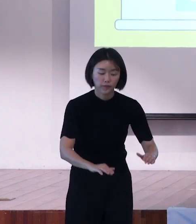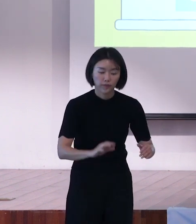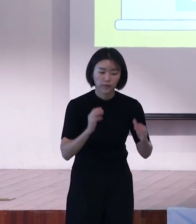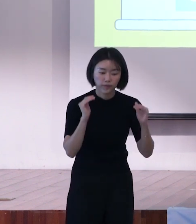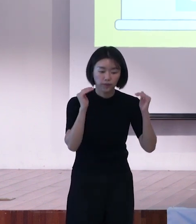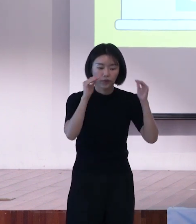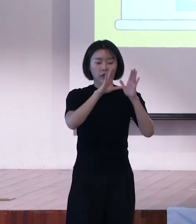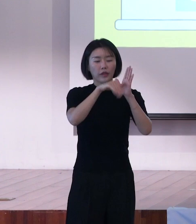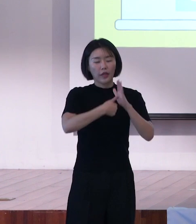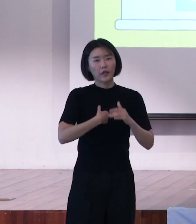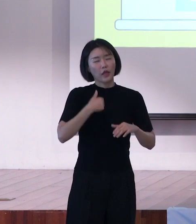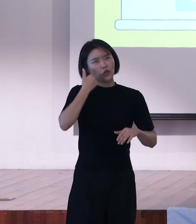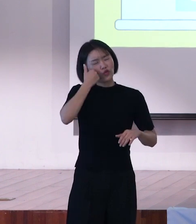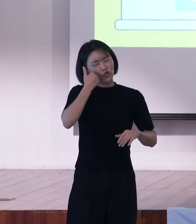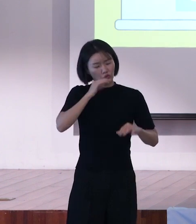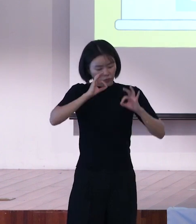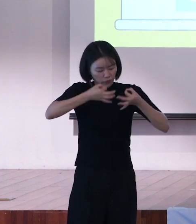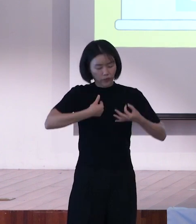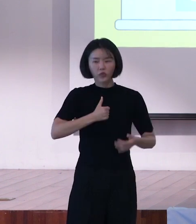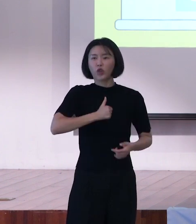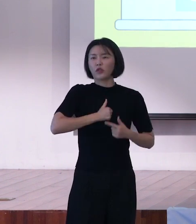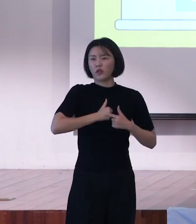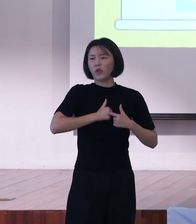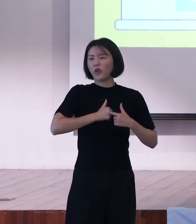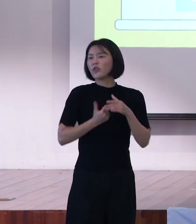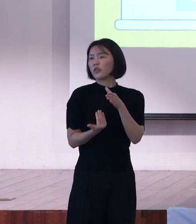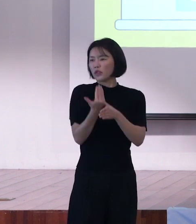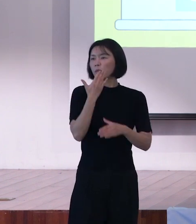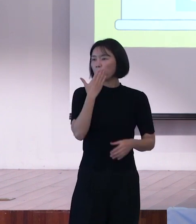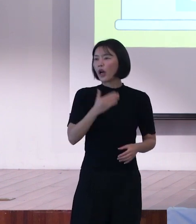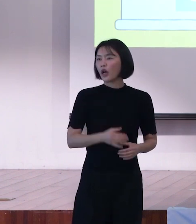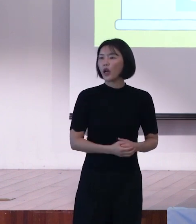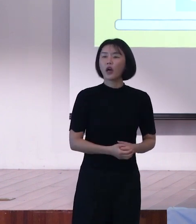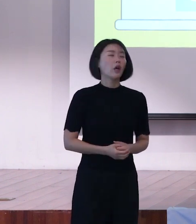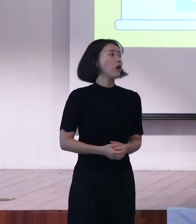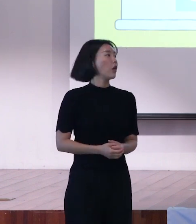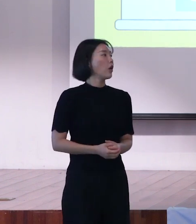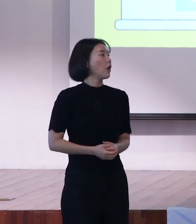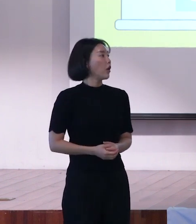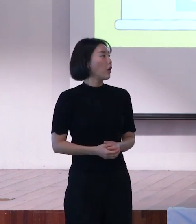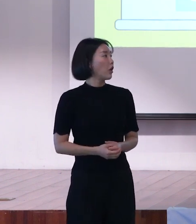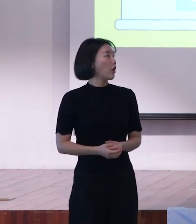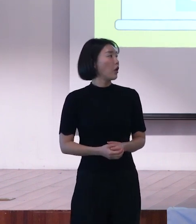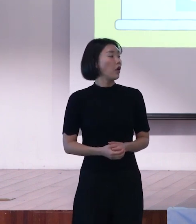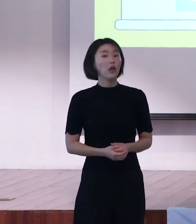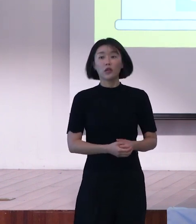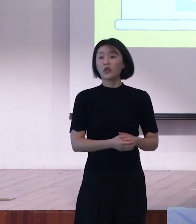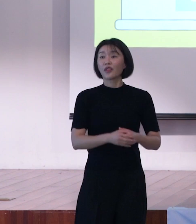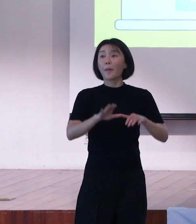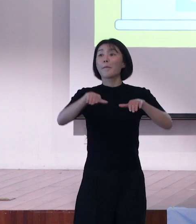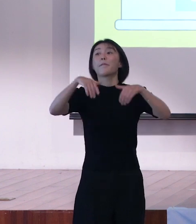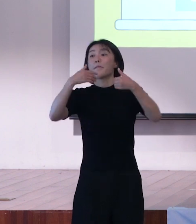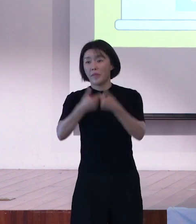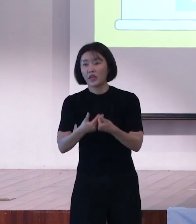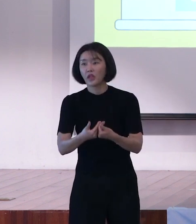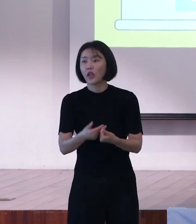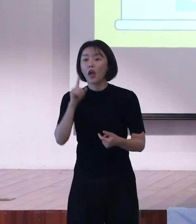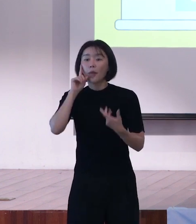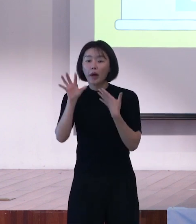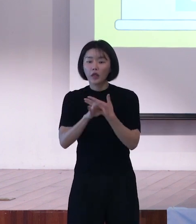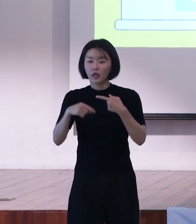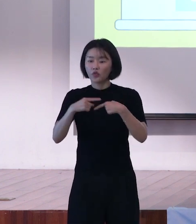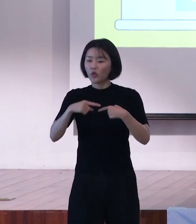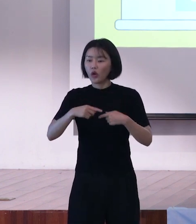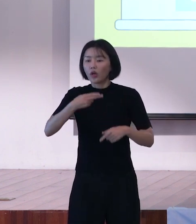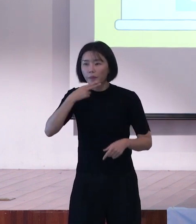도움이 된다고 저는 생각을 합니다. 네. 그리고 이렇게 긍정적인 상황을 봤다면 저희 부정적인 상황을